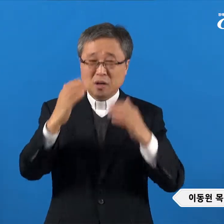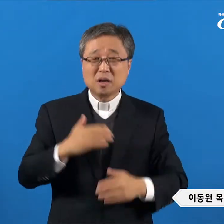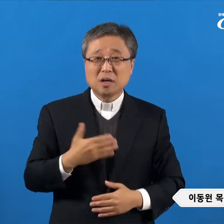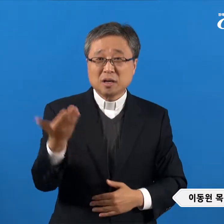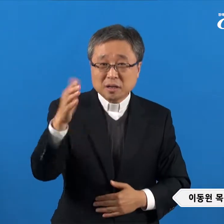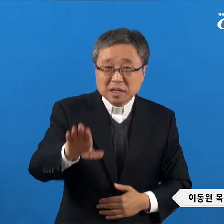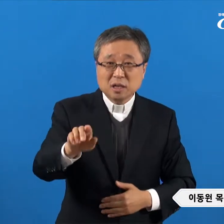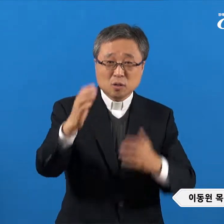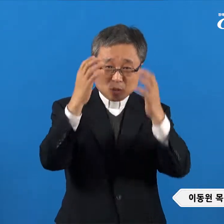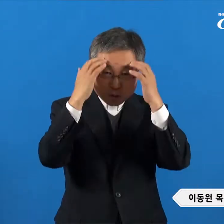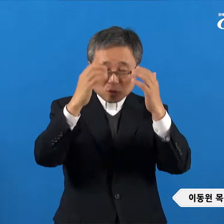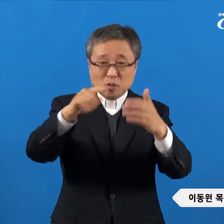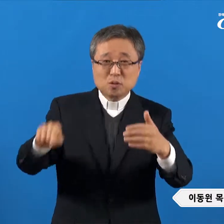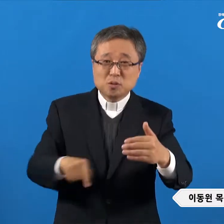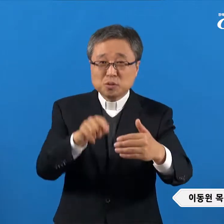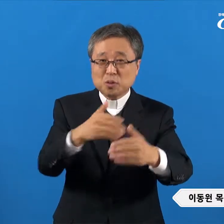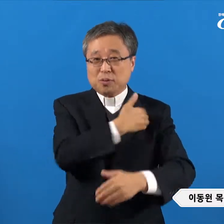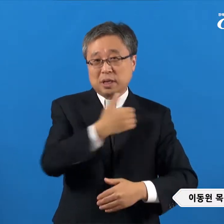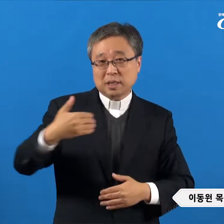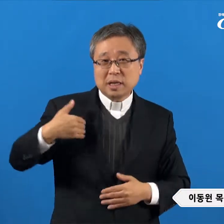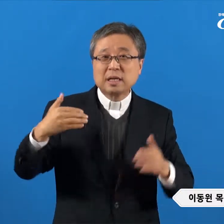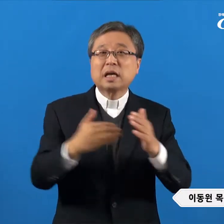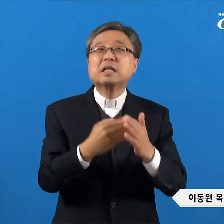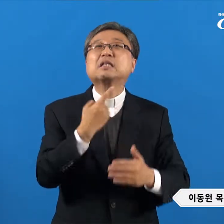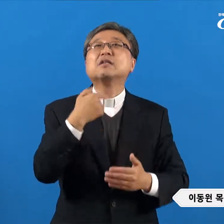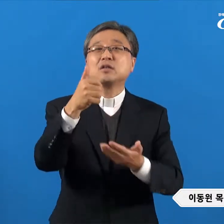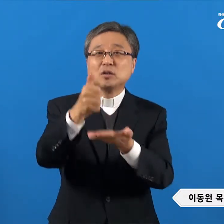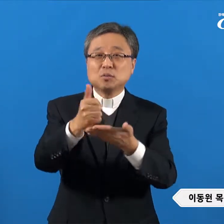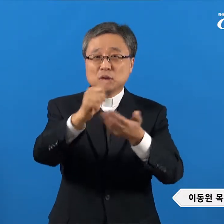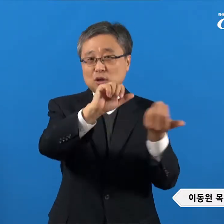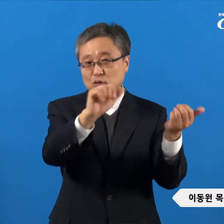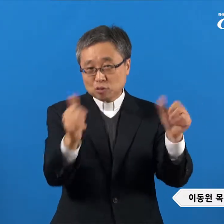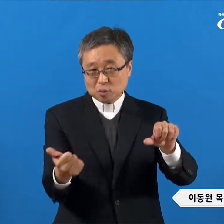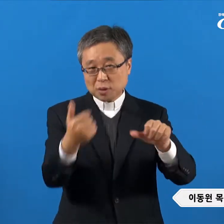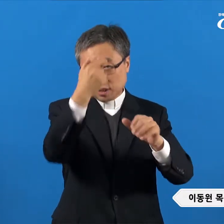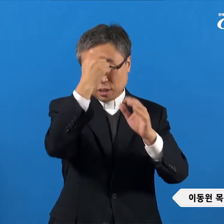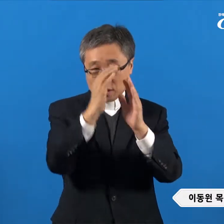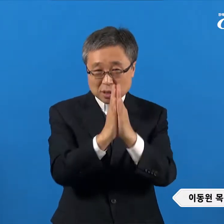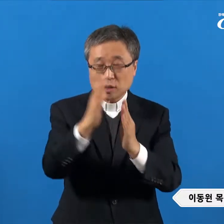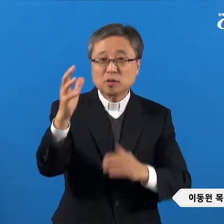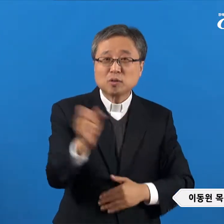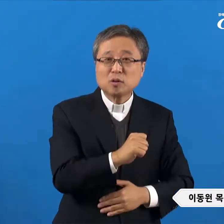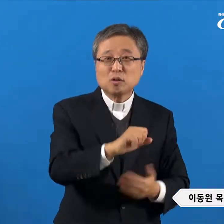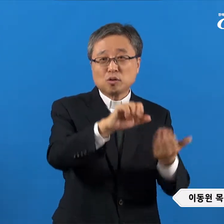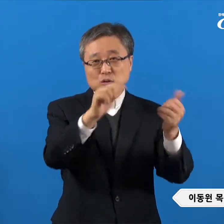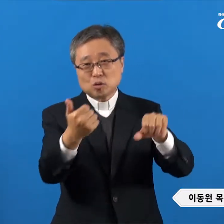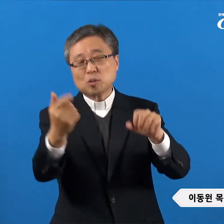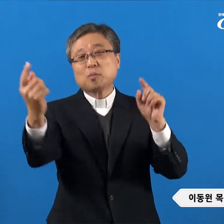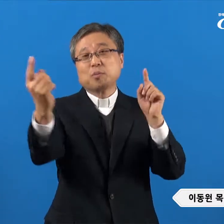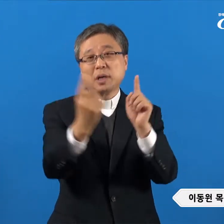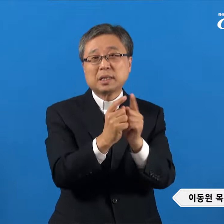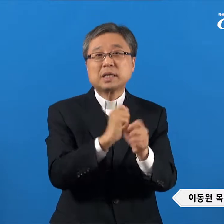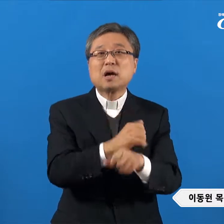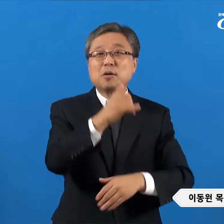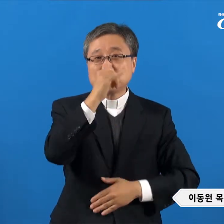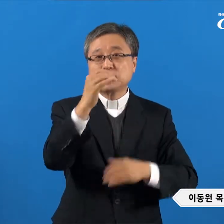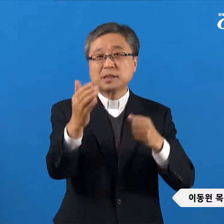고통 속에서도 당당했던 그분의 죽음. 그것은 기도로 그분이 죽음을 맞이하고 있었기 때문입니다.